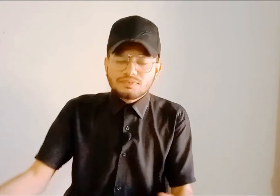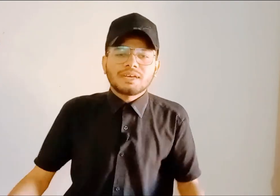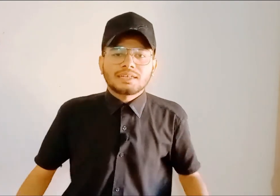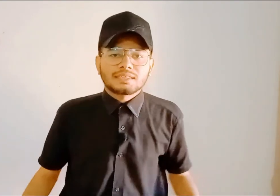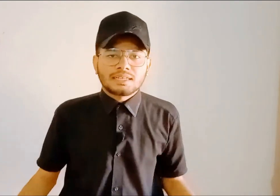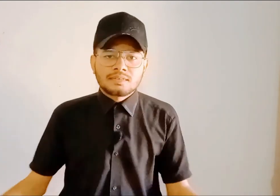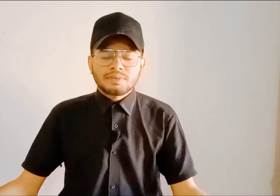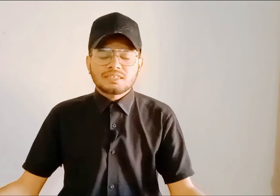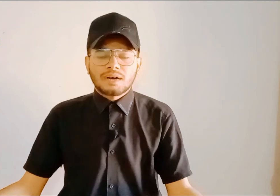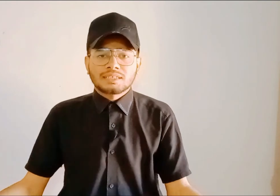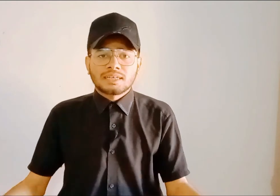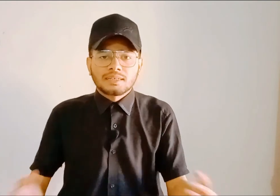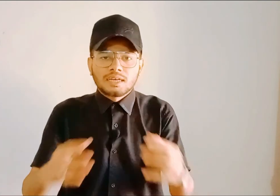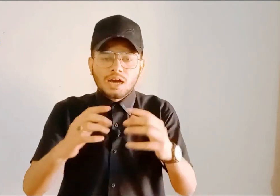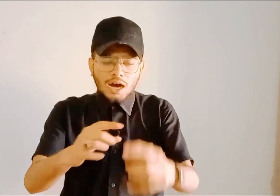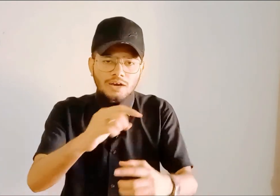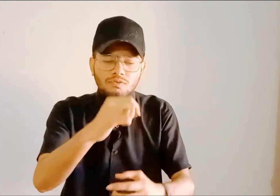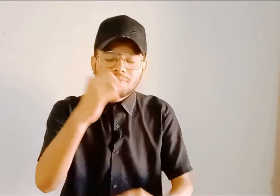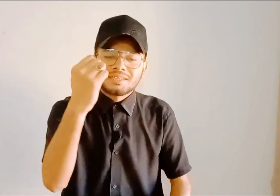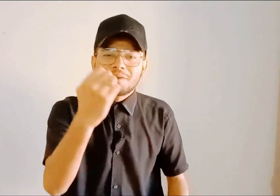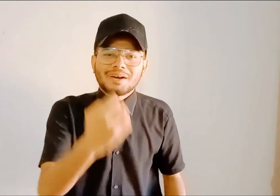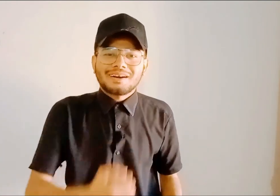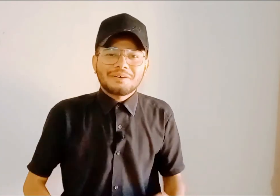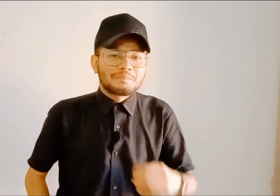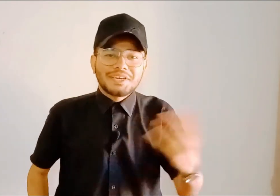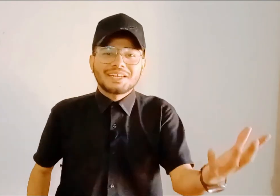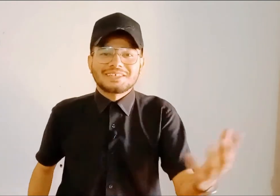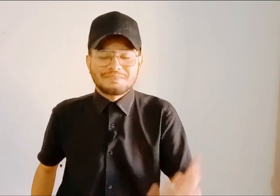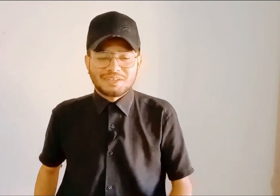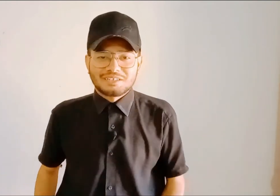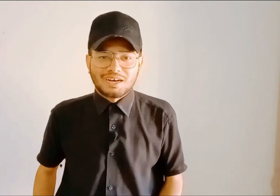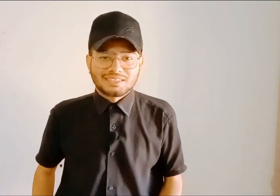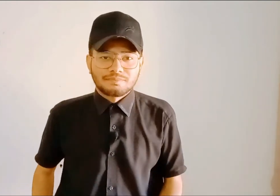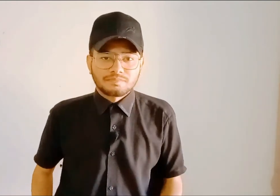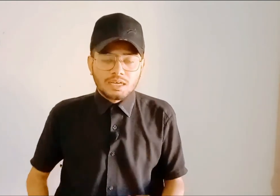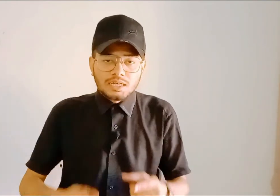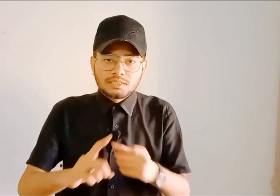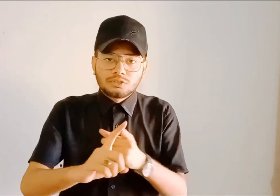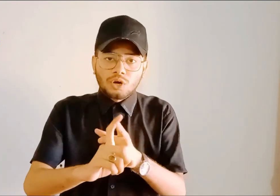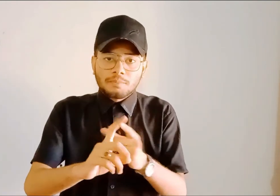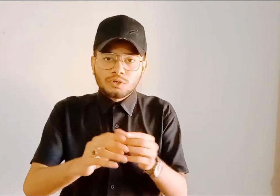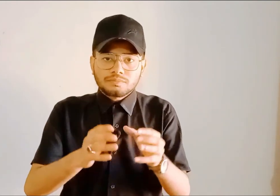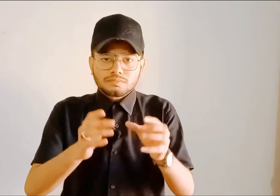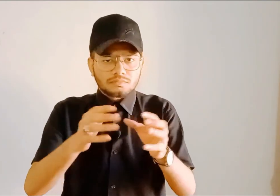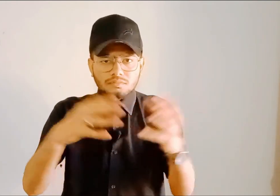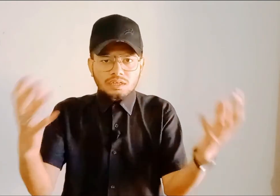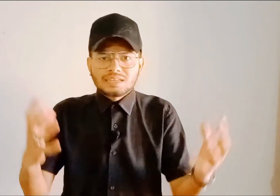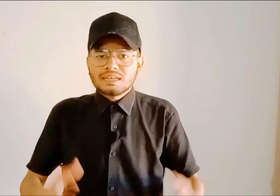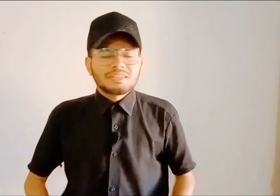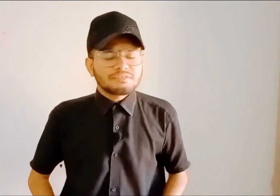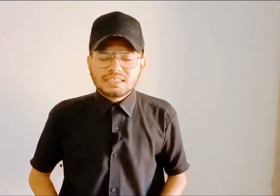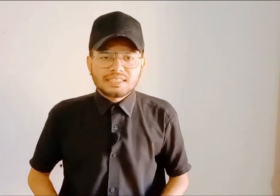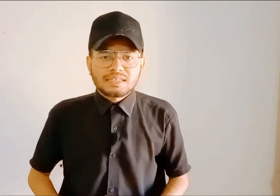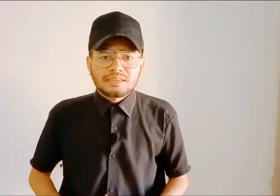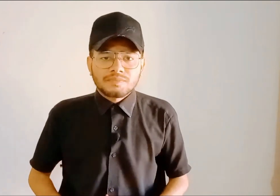की स्थिति आ जाते हैं सिंपल सी बातें और वह बदलाव प्रा वि कि विपक्ष बात है तो आपको अच्छा मछुआ देर है